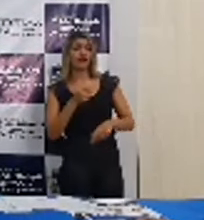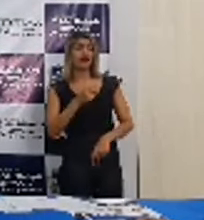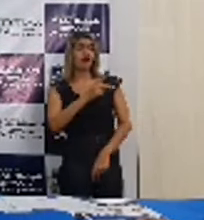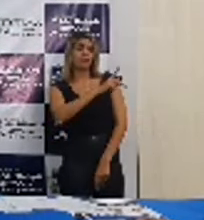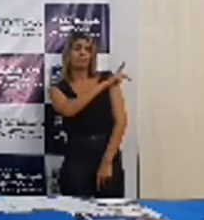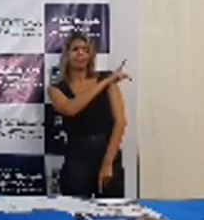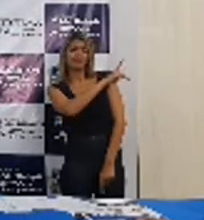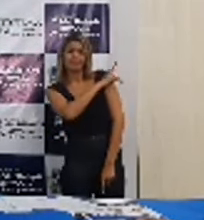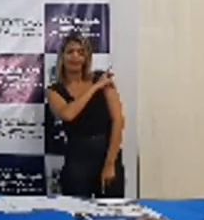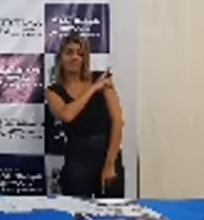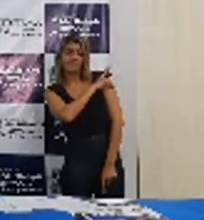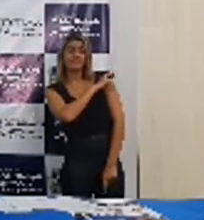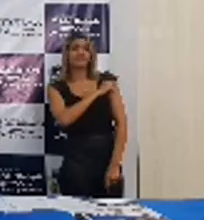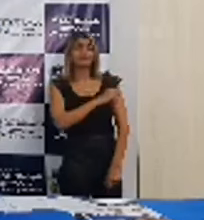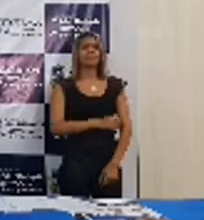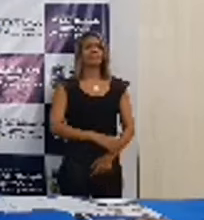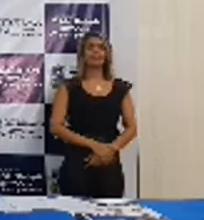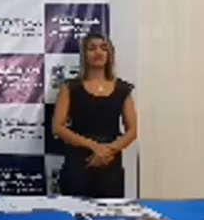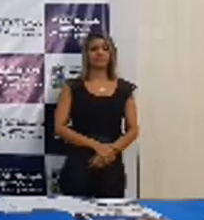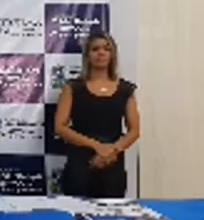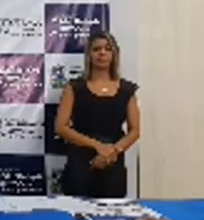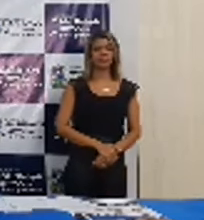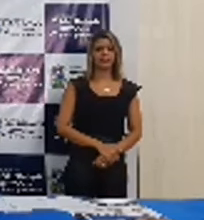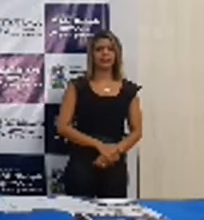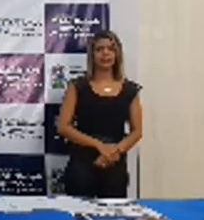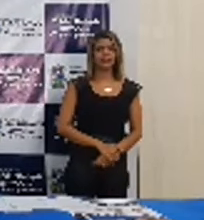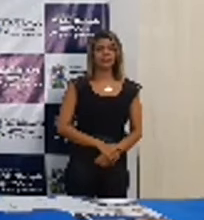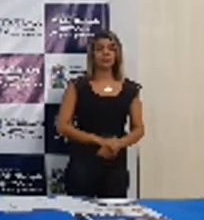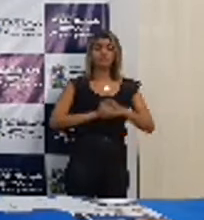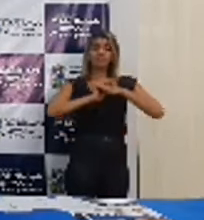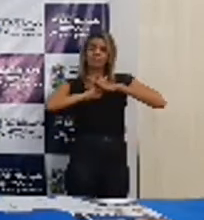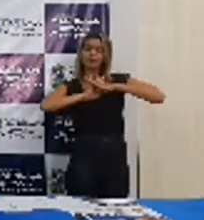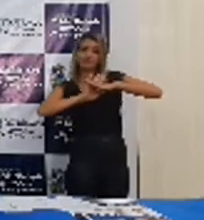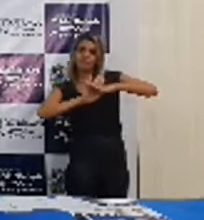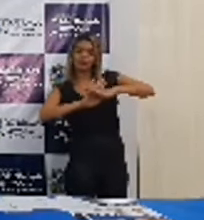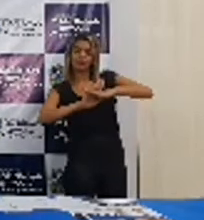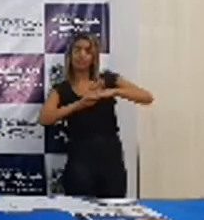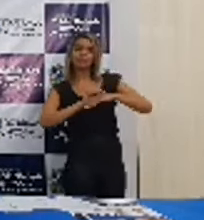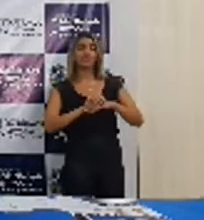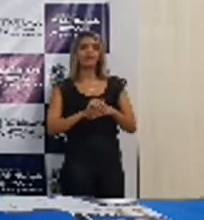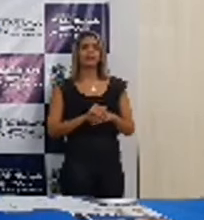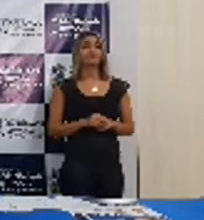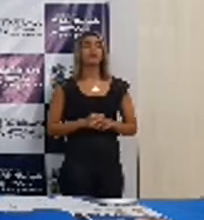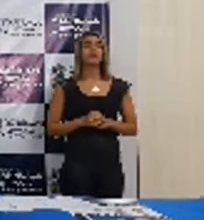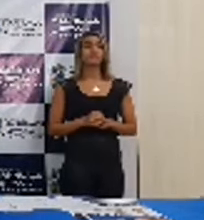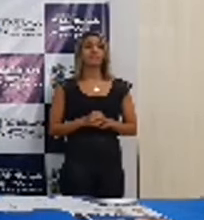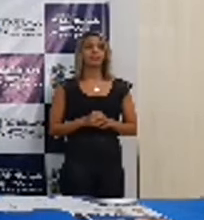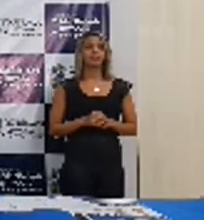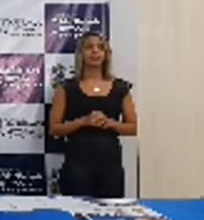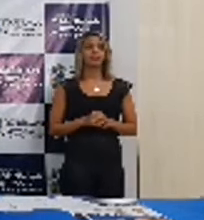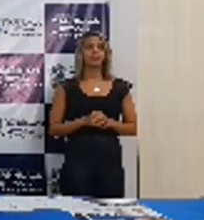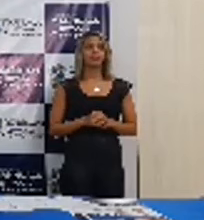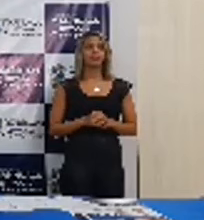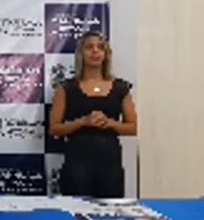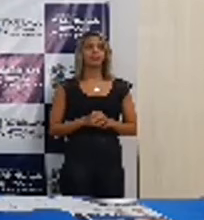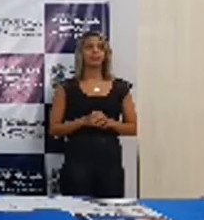levou influenciando, bombeiro, a gente pediu apoio para a segurança dos fiscais.